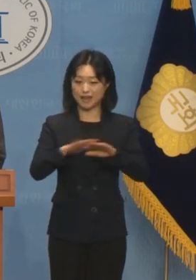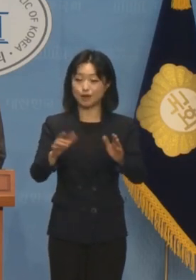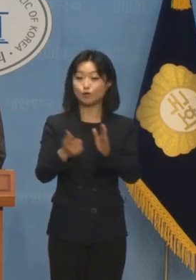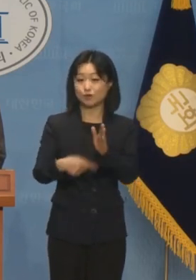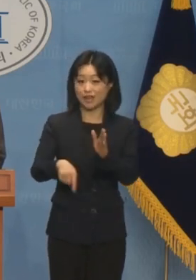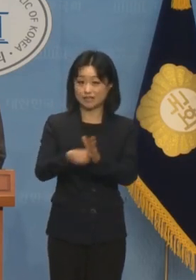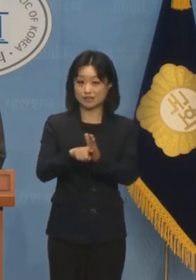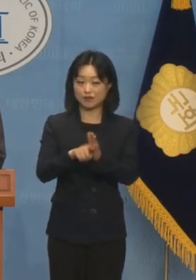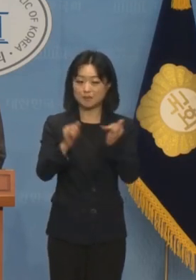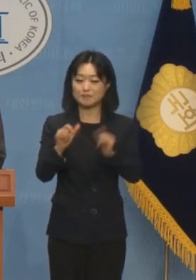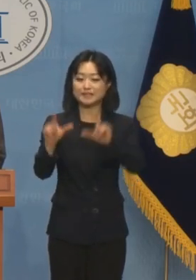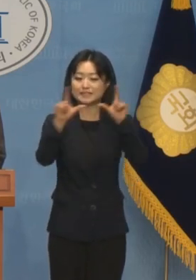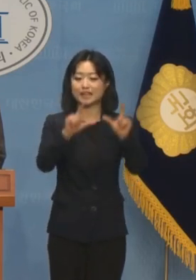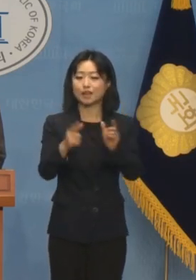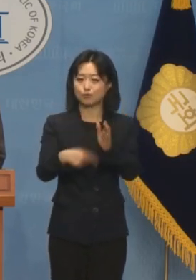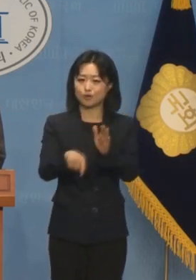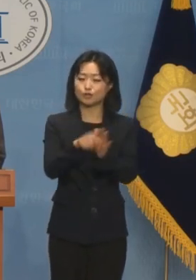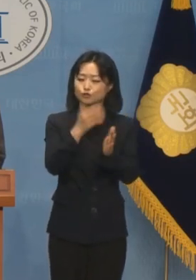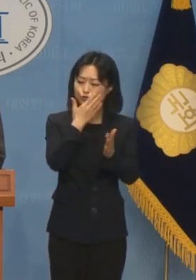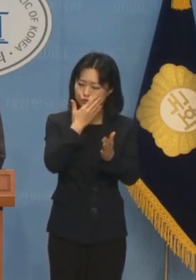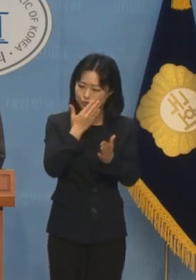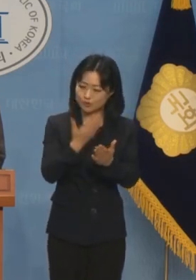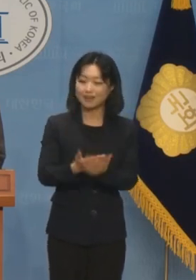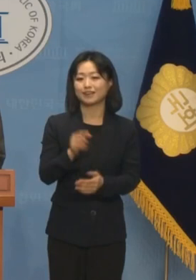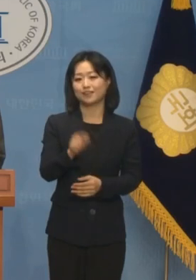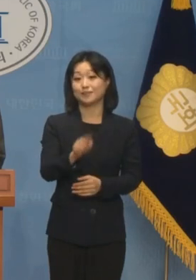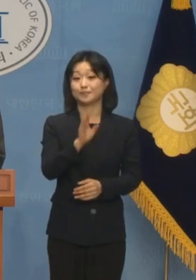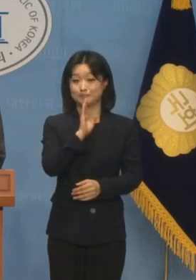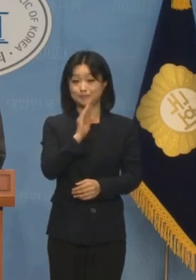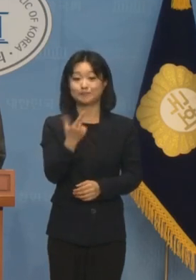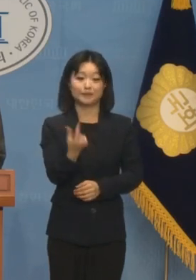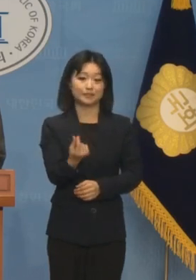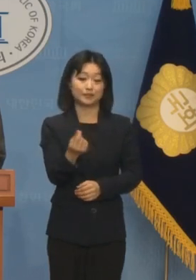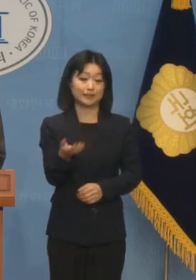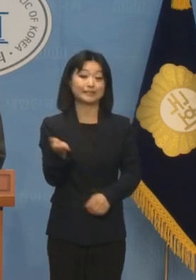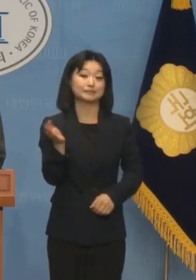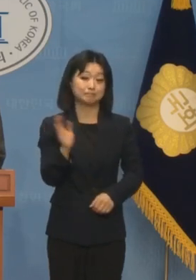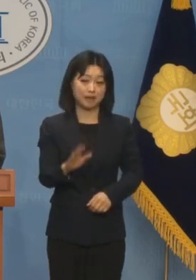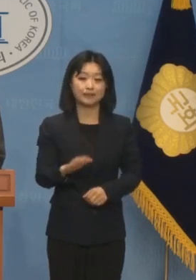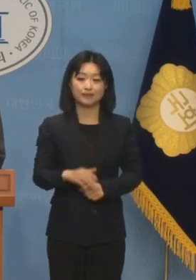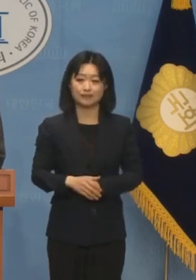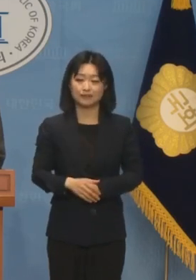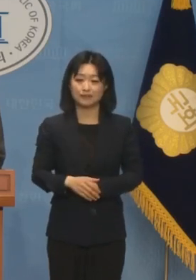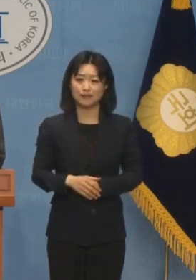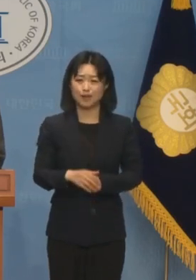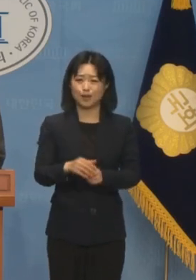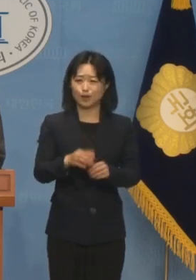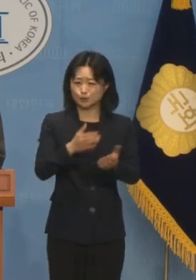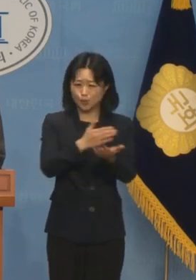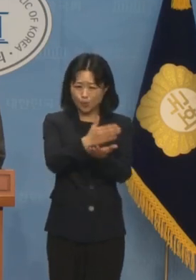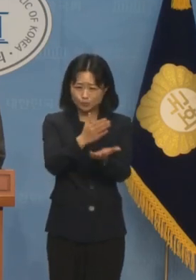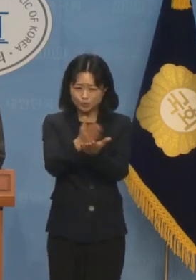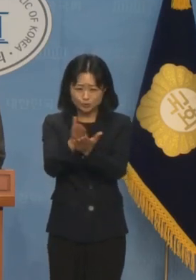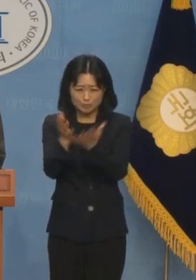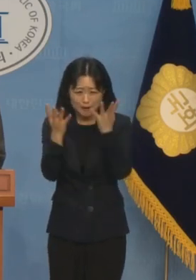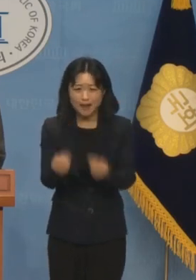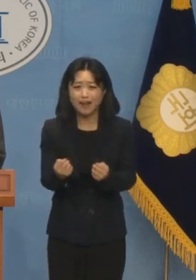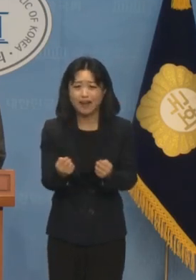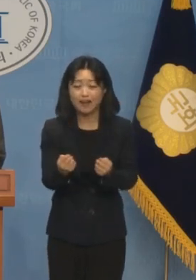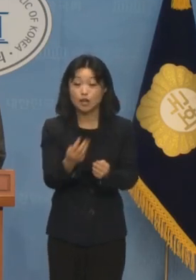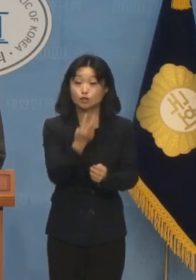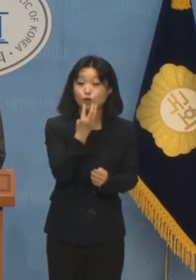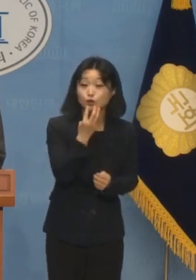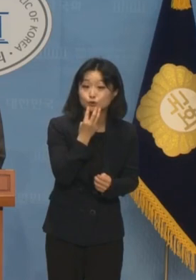위해서도 민생을 위해서도 중요한 의미가 있습니다. 하지만 너무 종류가 많습니다.